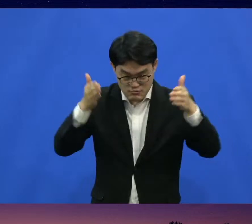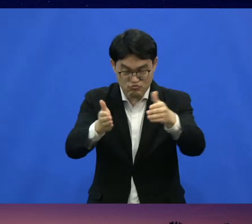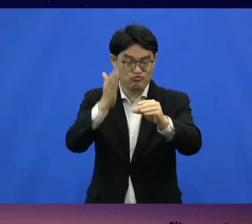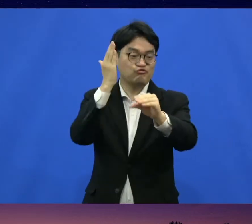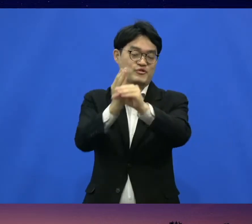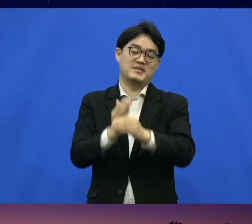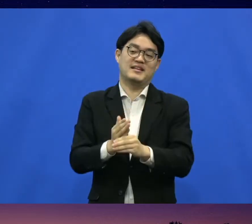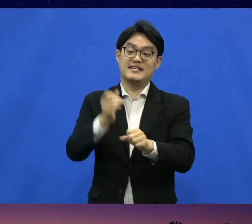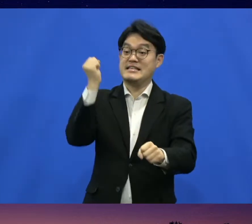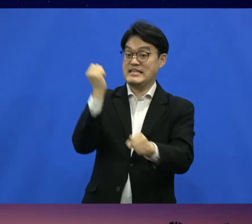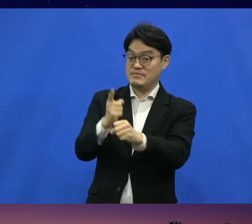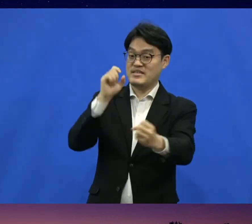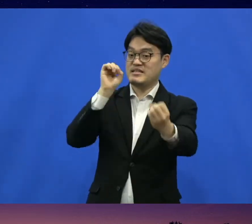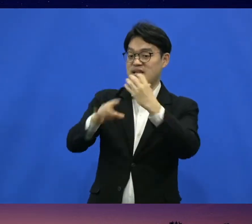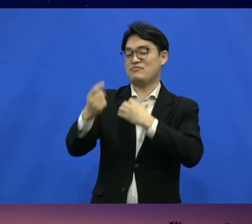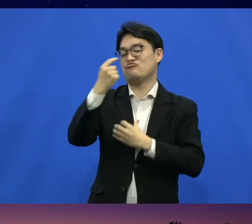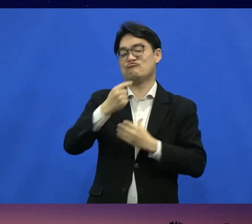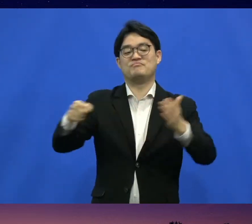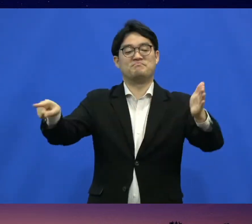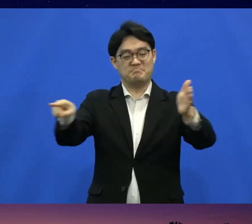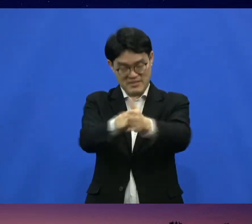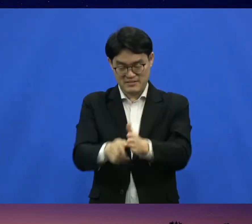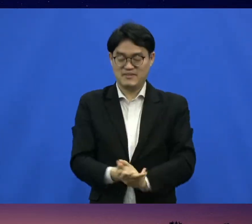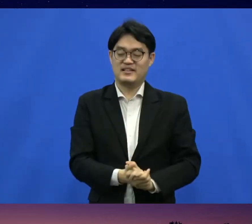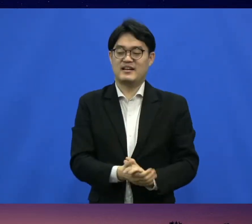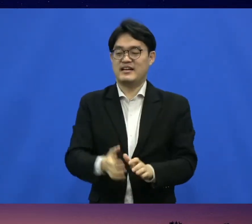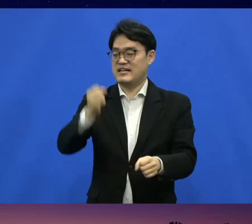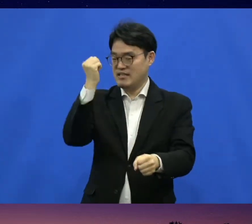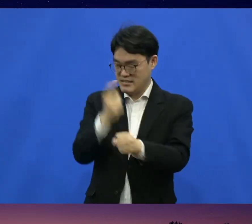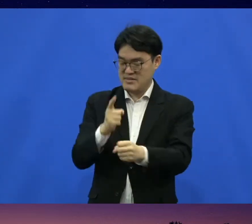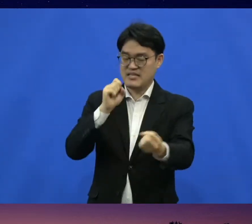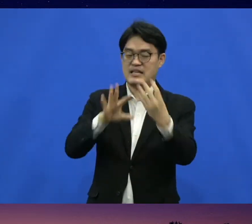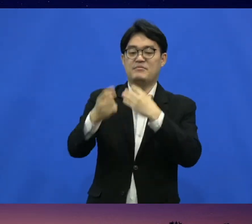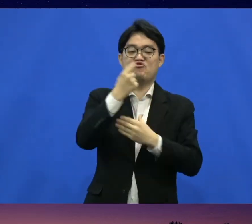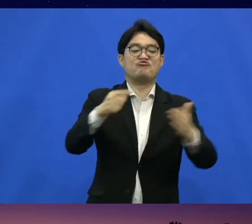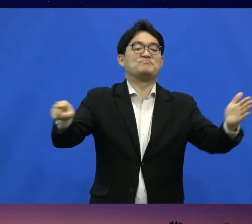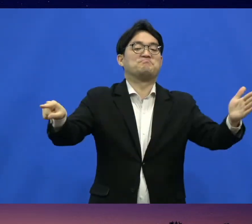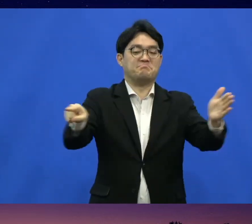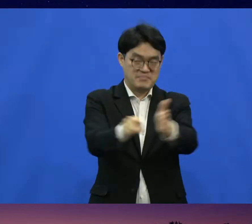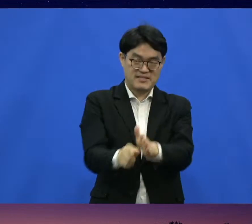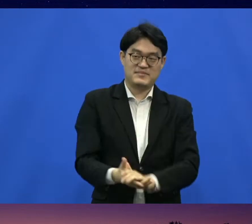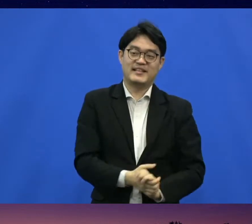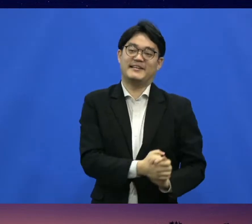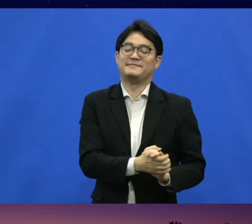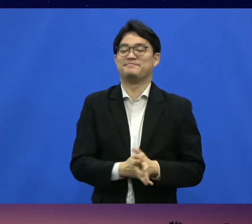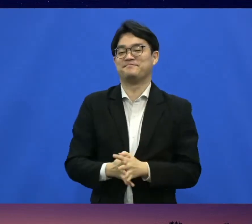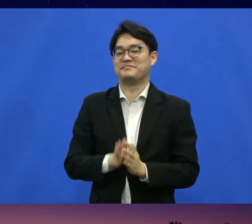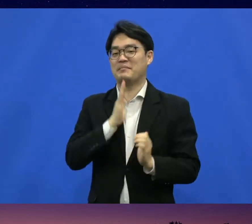이미 응답된 줄로 믿습니다. 예, 맞습니다.